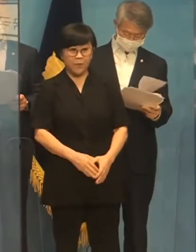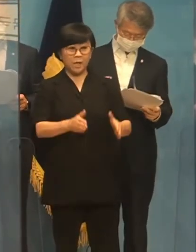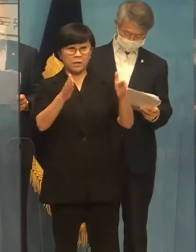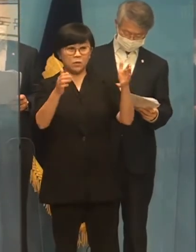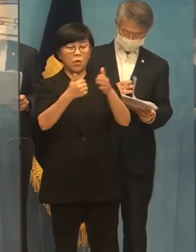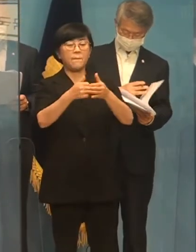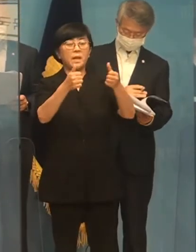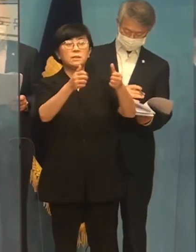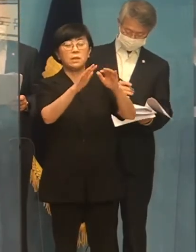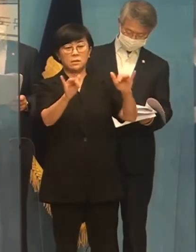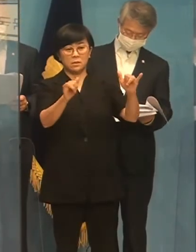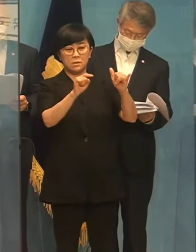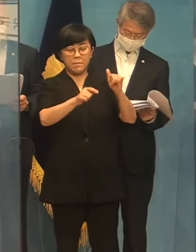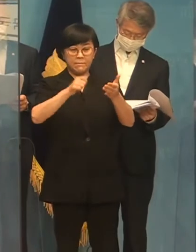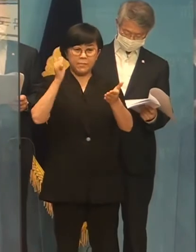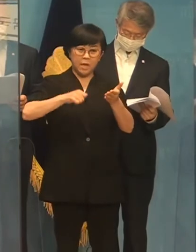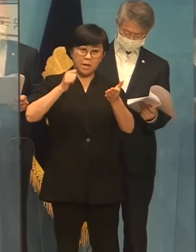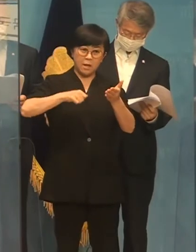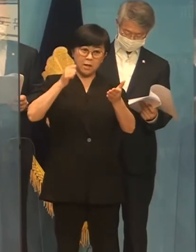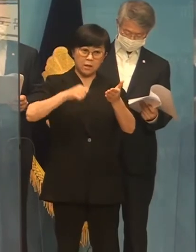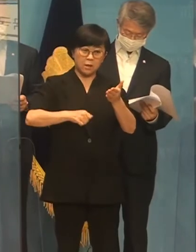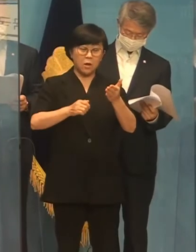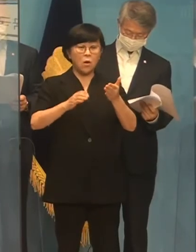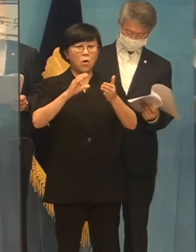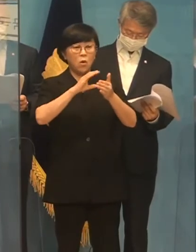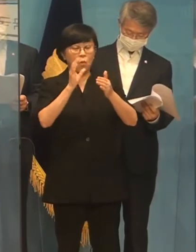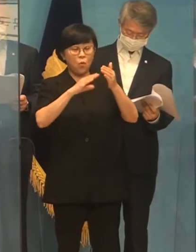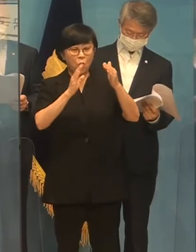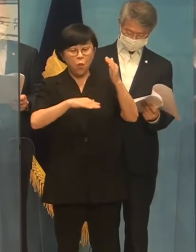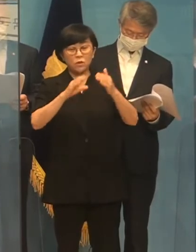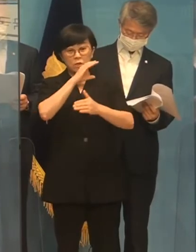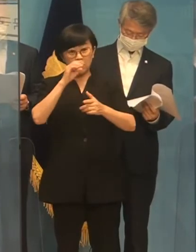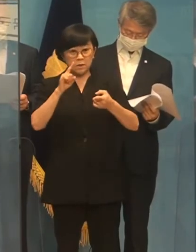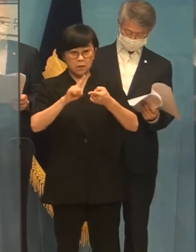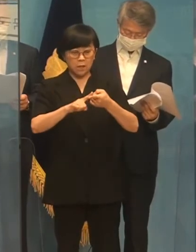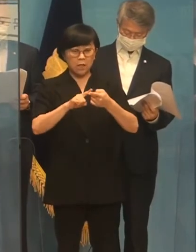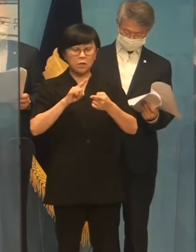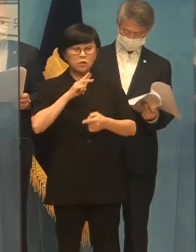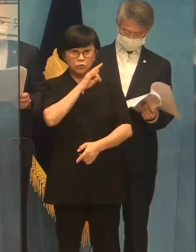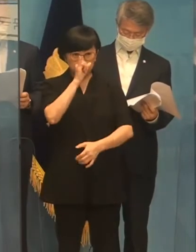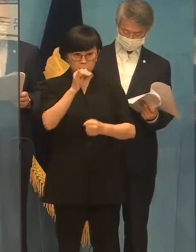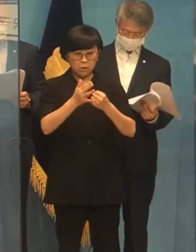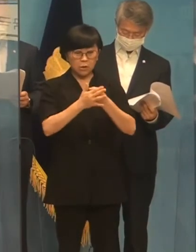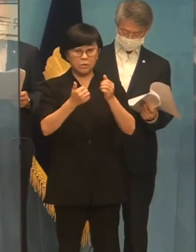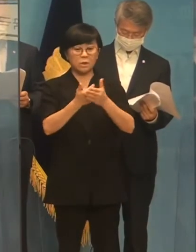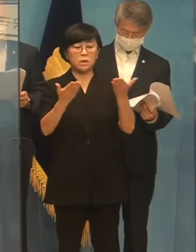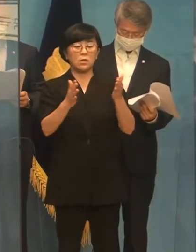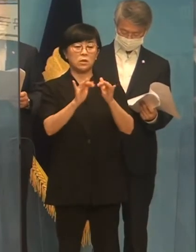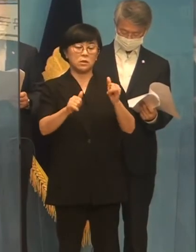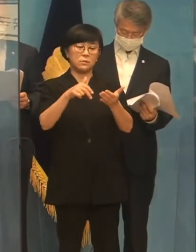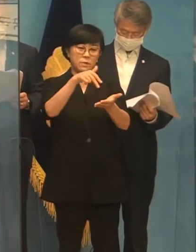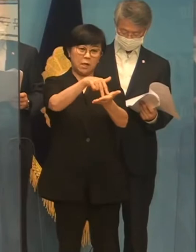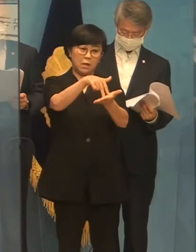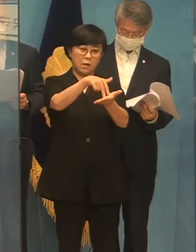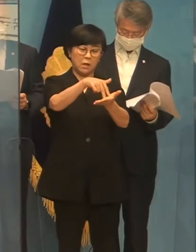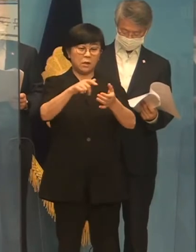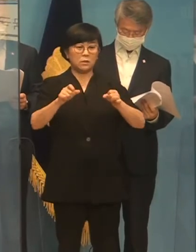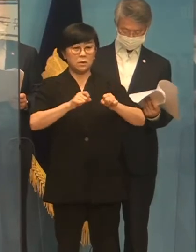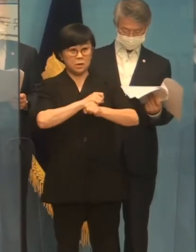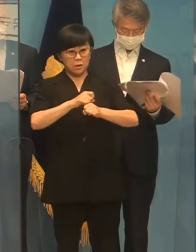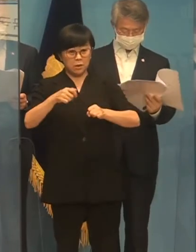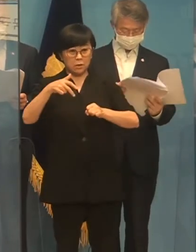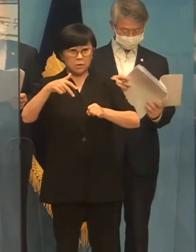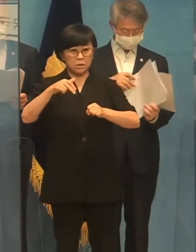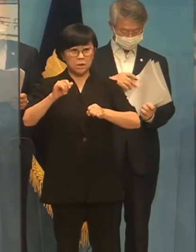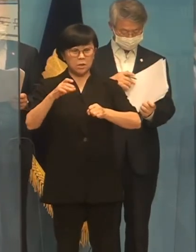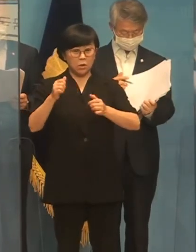그간 판사들은 판결의 공정성에 의문이 제기될 때마다 사건 당사자들 또는 특정